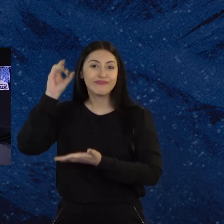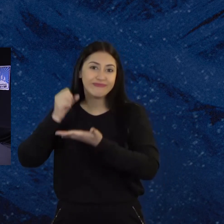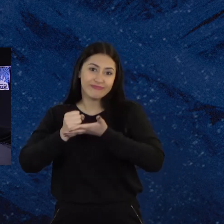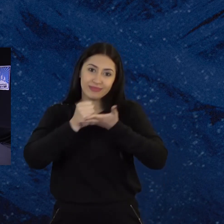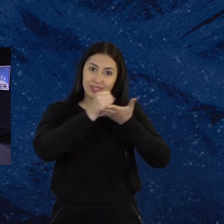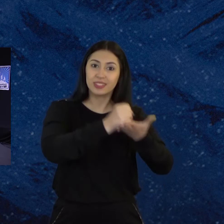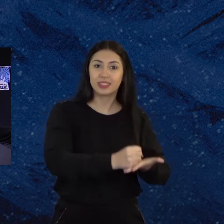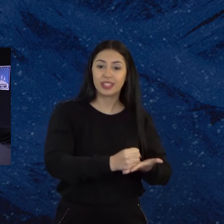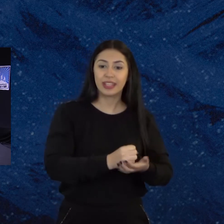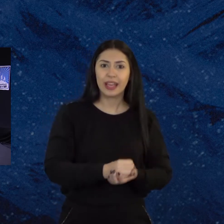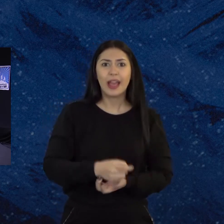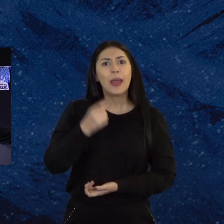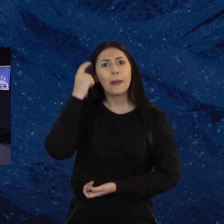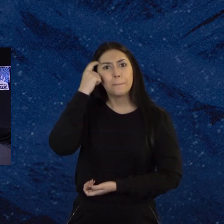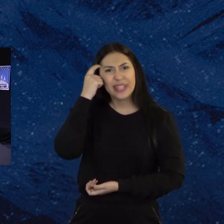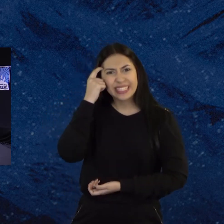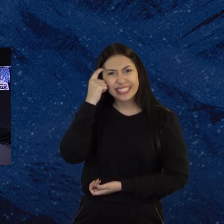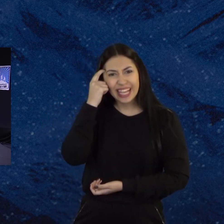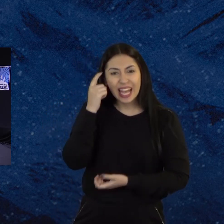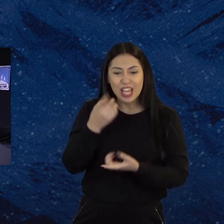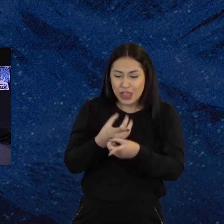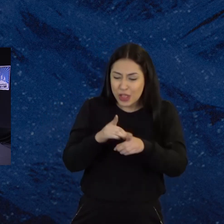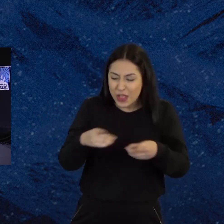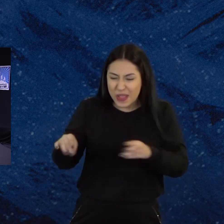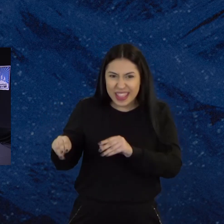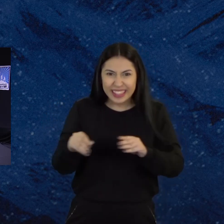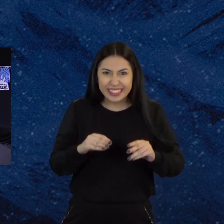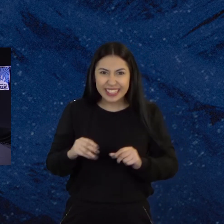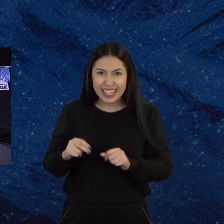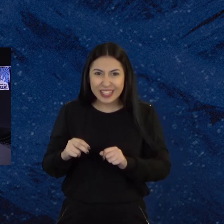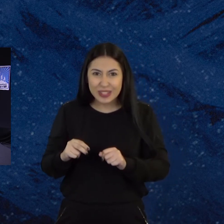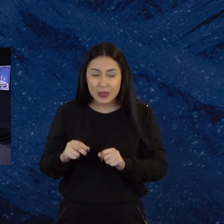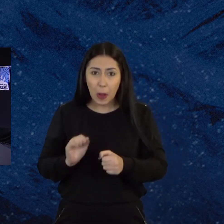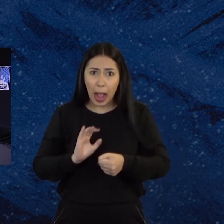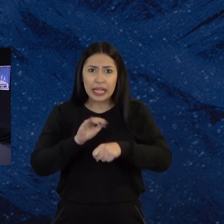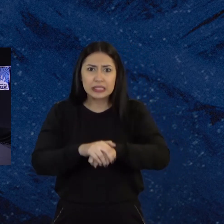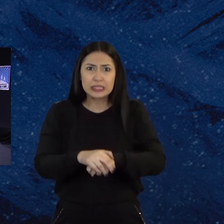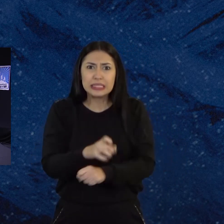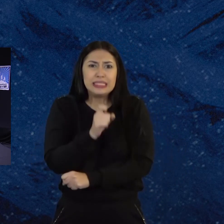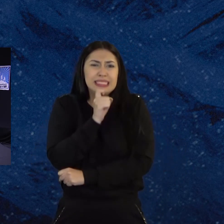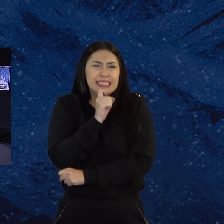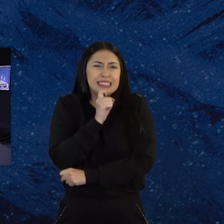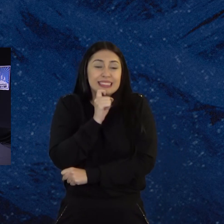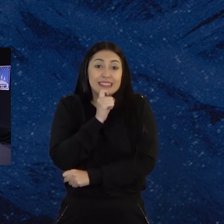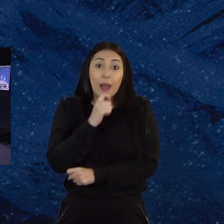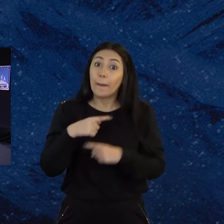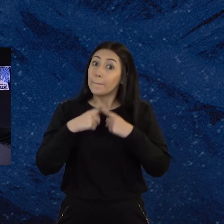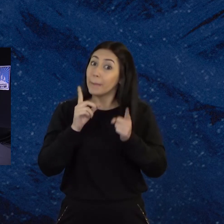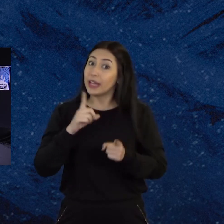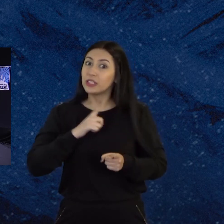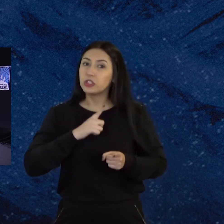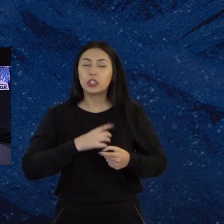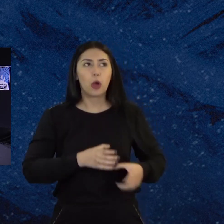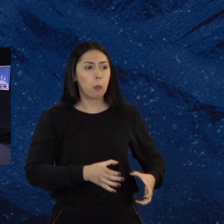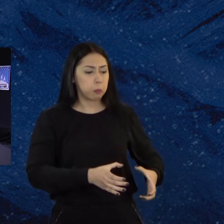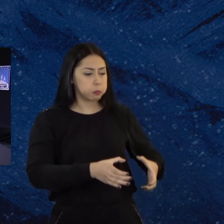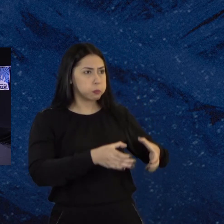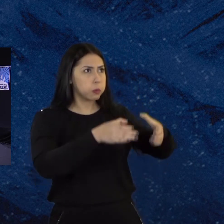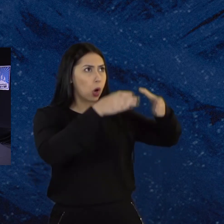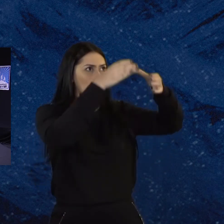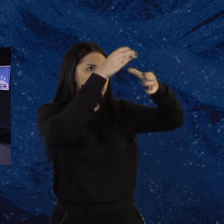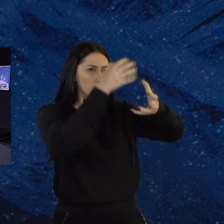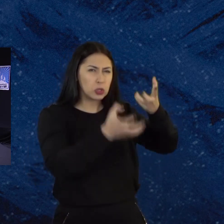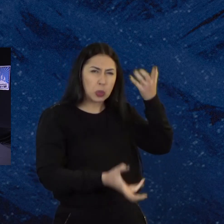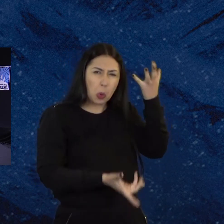noite no deserto é maior frio. De dia é muito calor e a noite é frio. Mas tinha uma coluna de fogo que